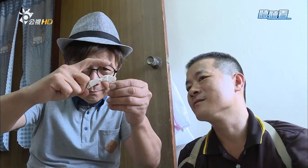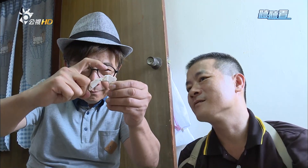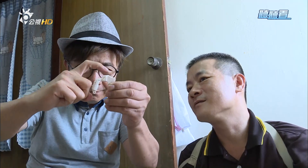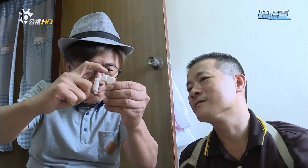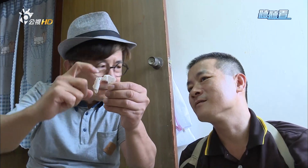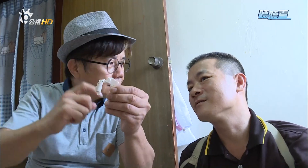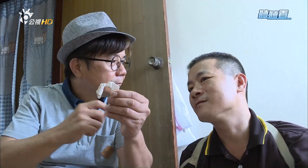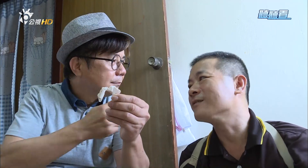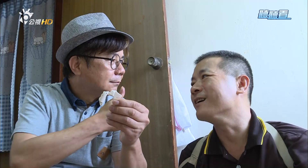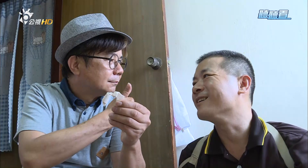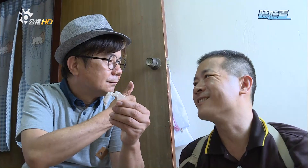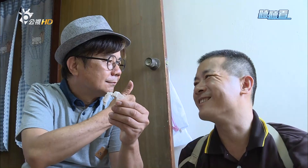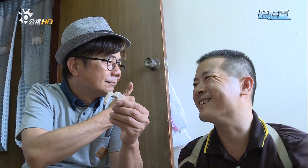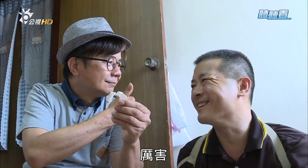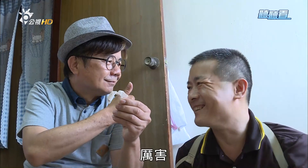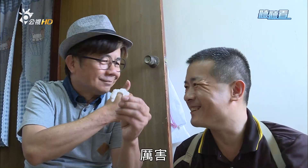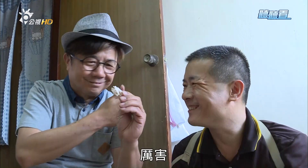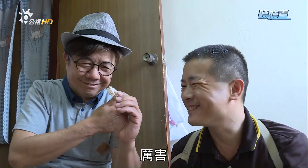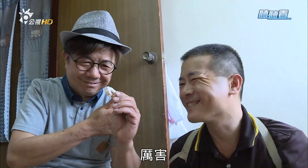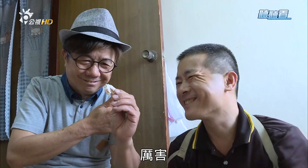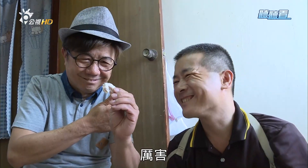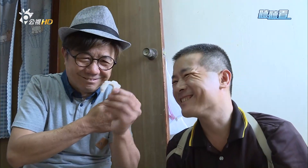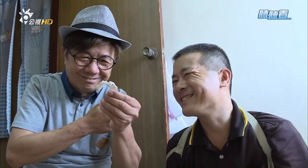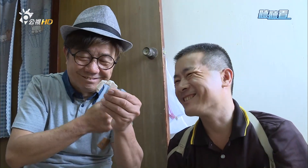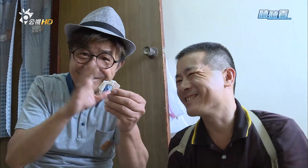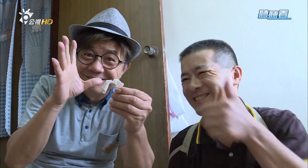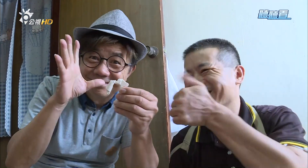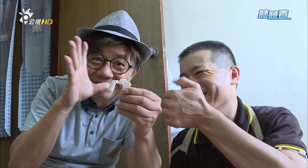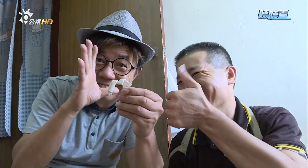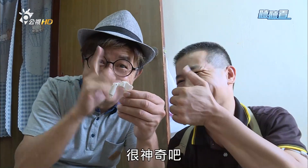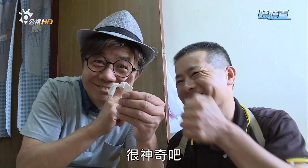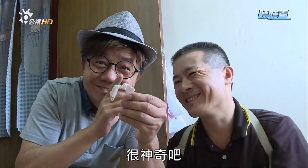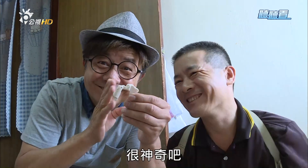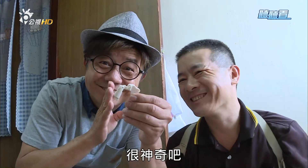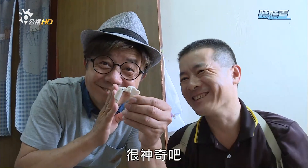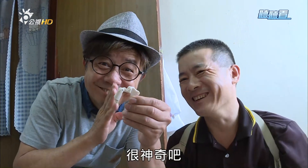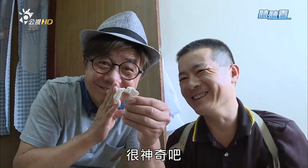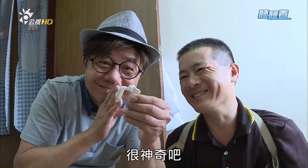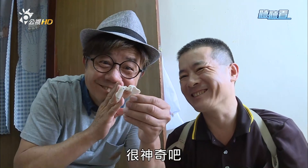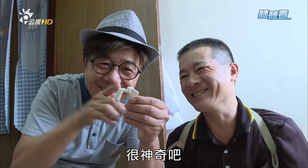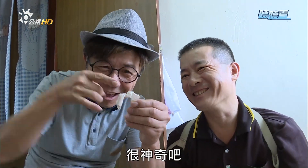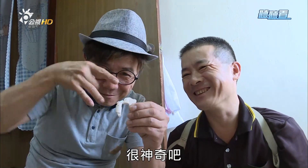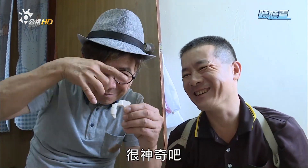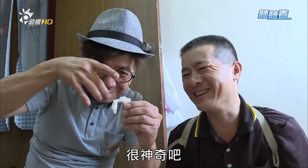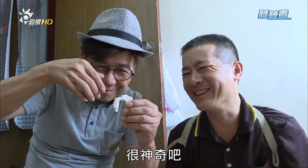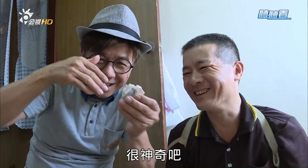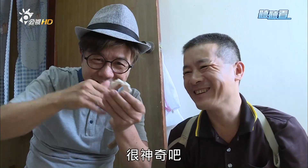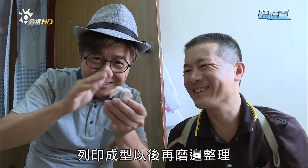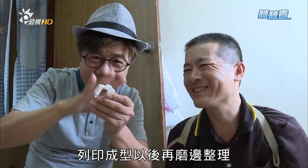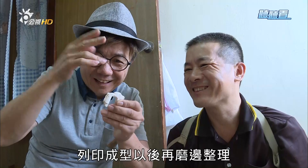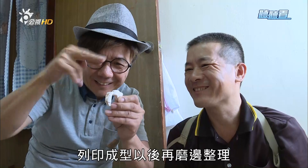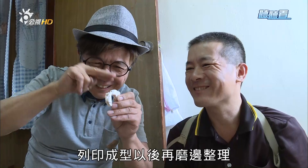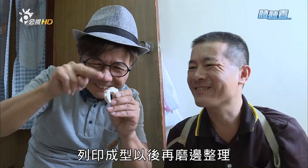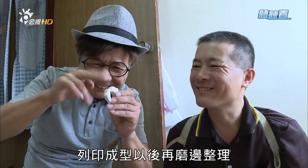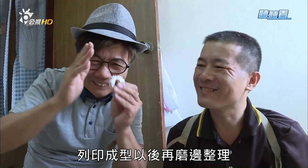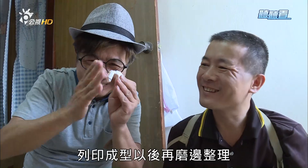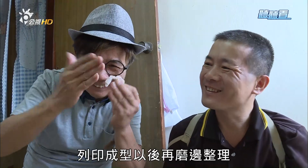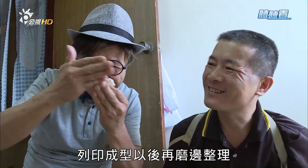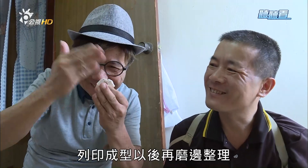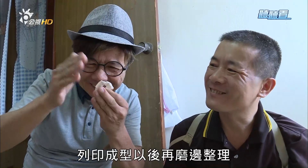哎呀厉害啊，哼，很神奇吧。列印成型以后啊，